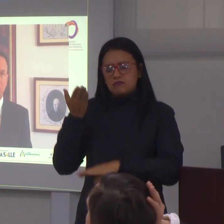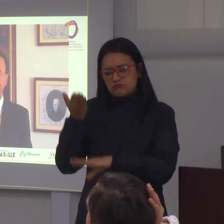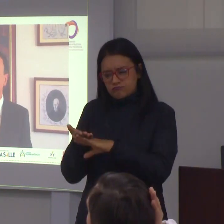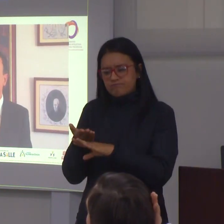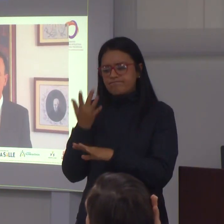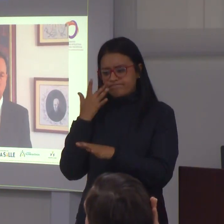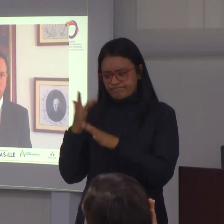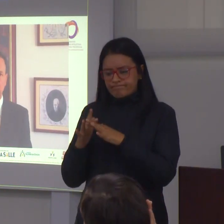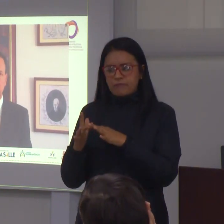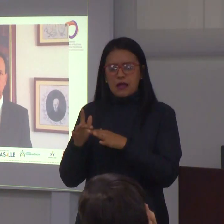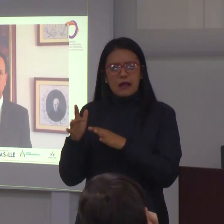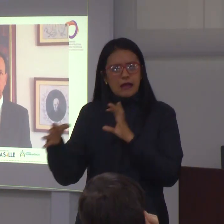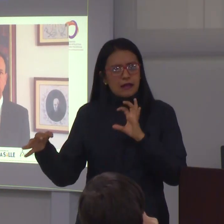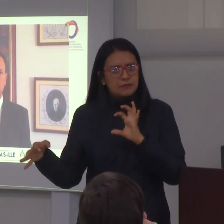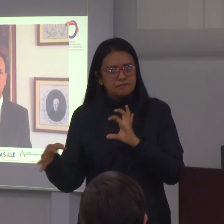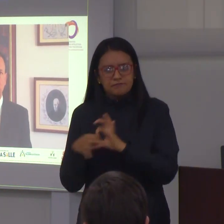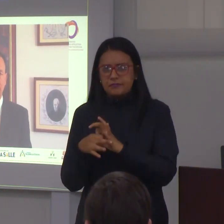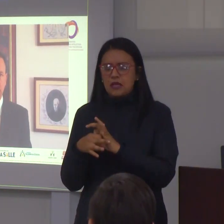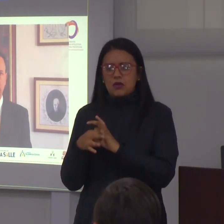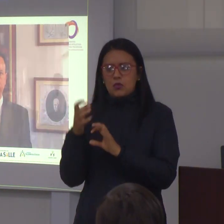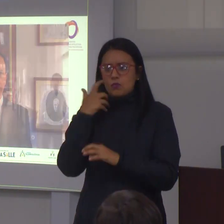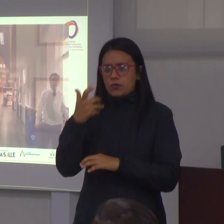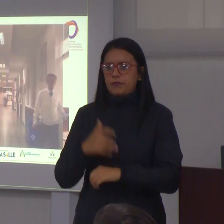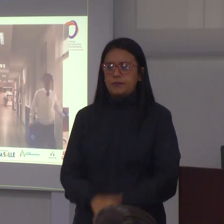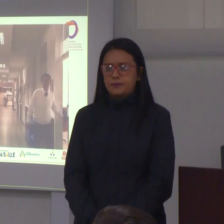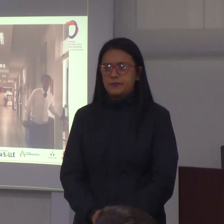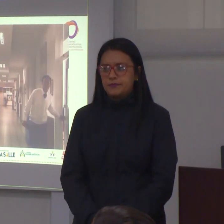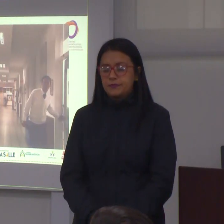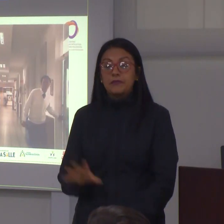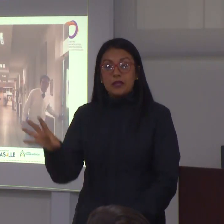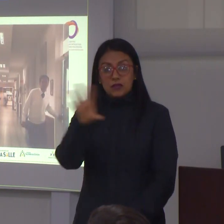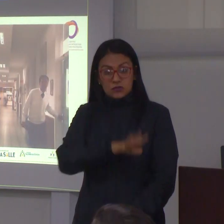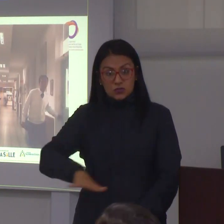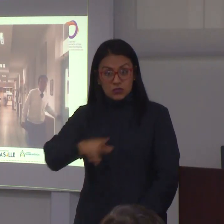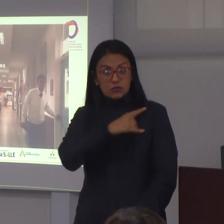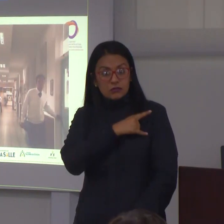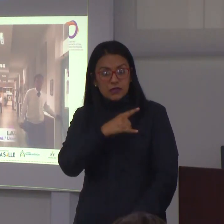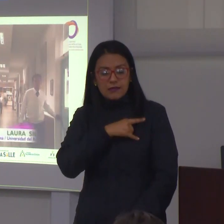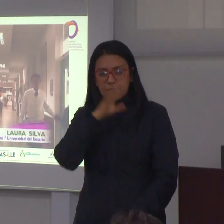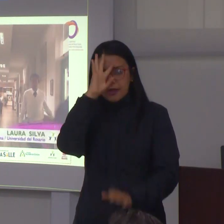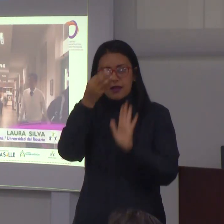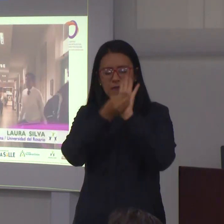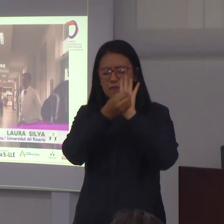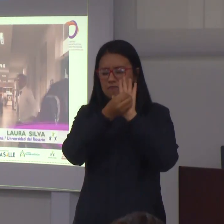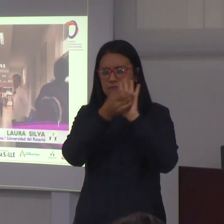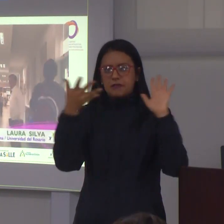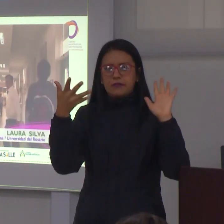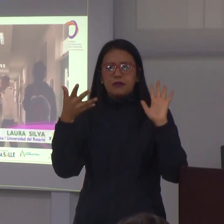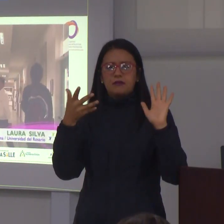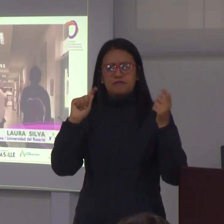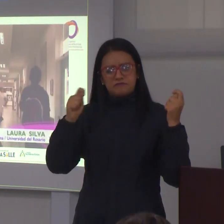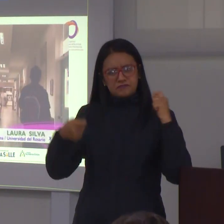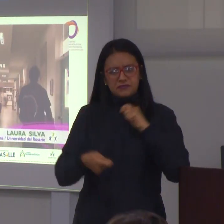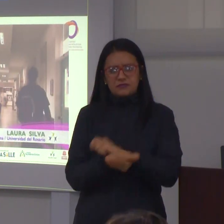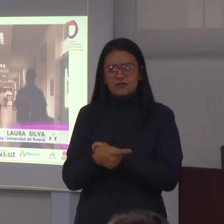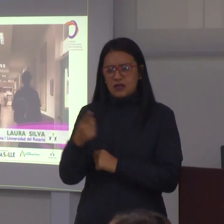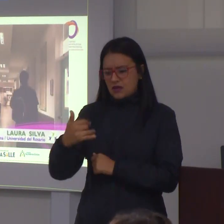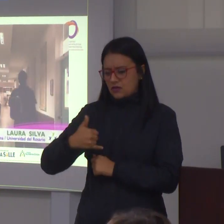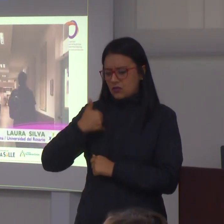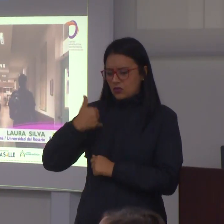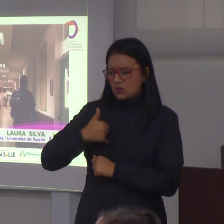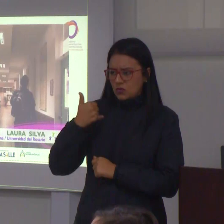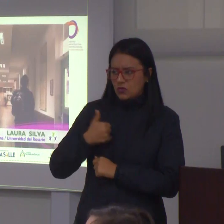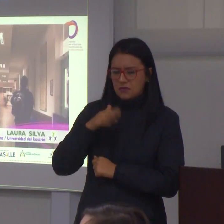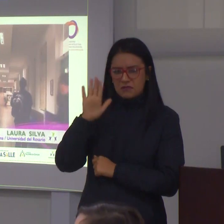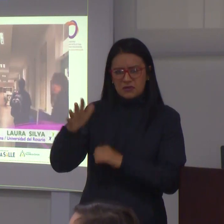un producto que sin dudas va a tener una repercusión gigante. En toda la universidad ha robado un paradigma que se tenía con los jóvenes